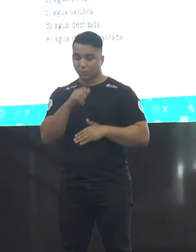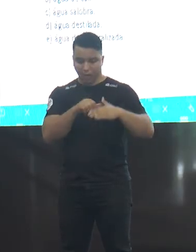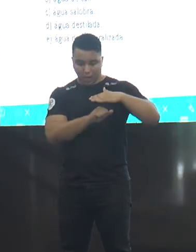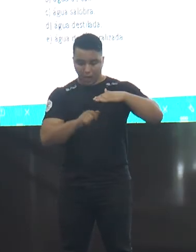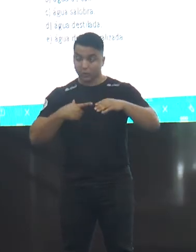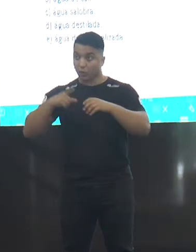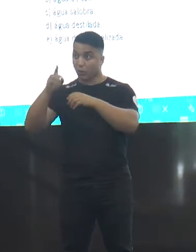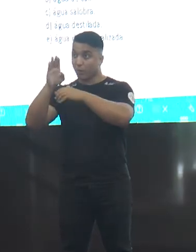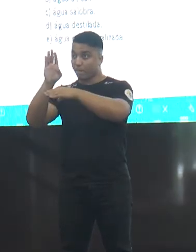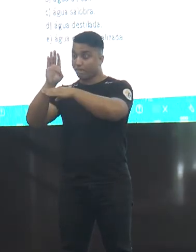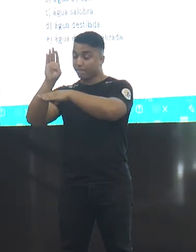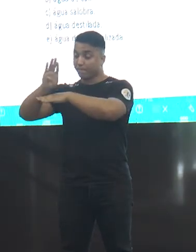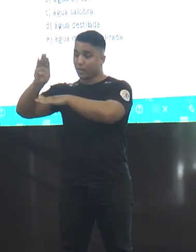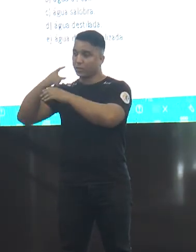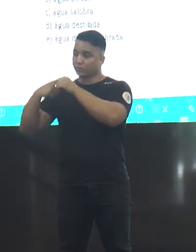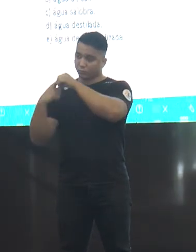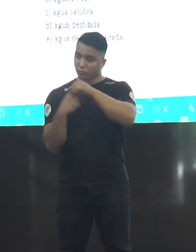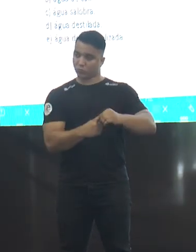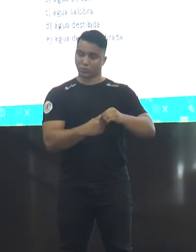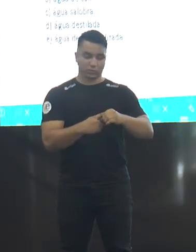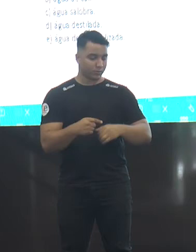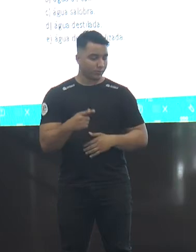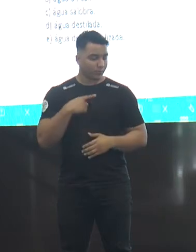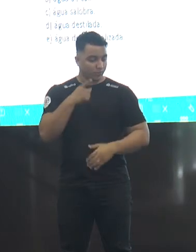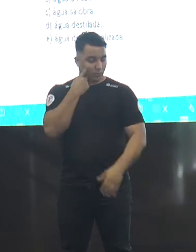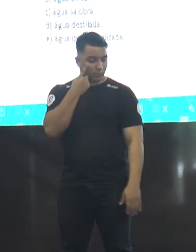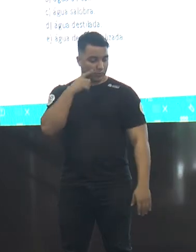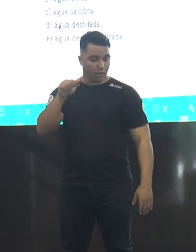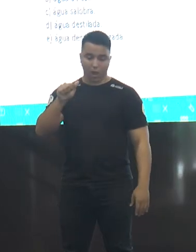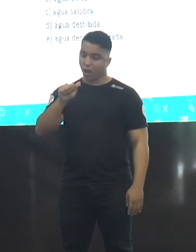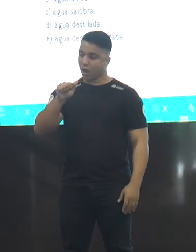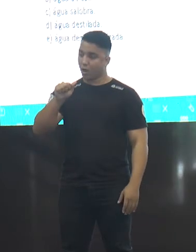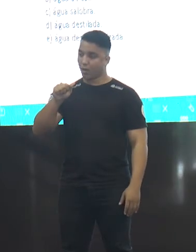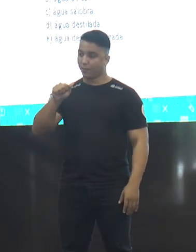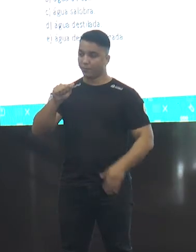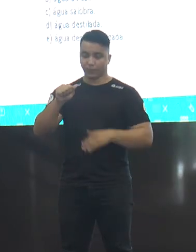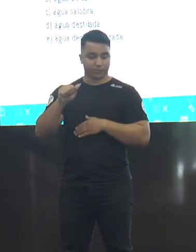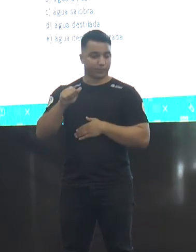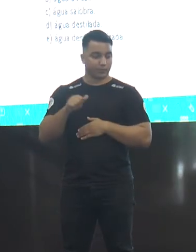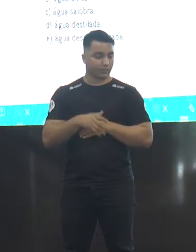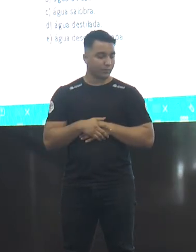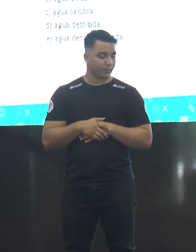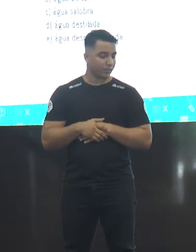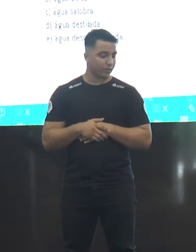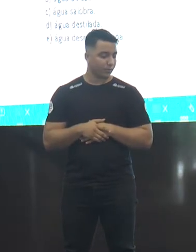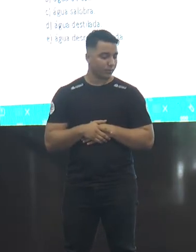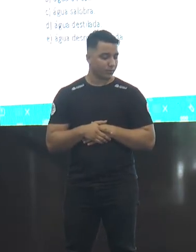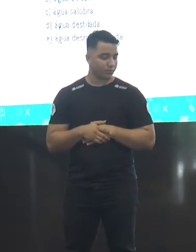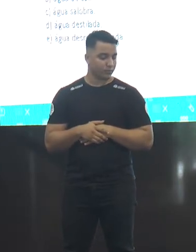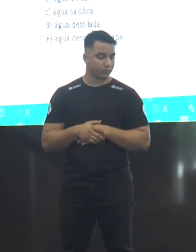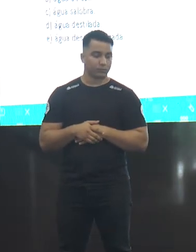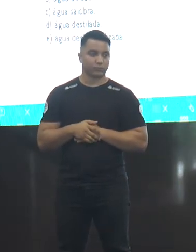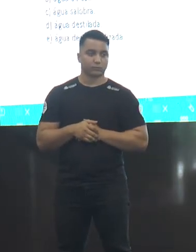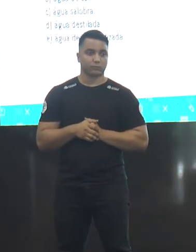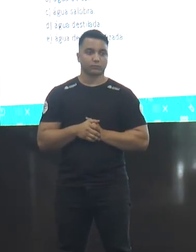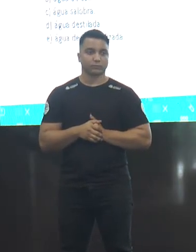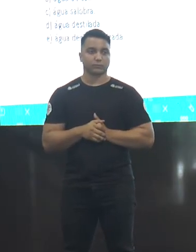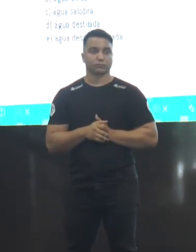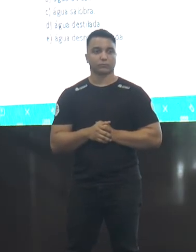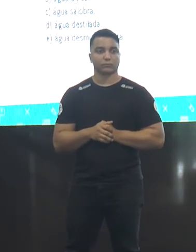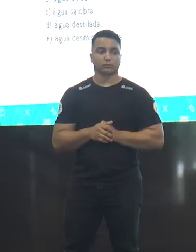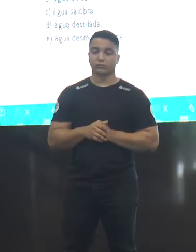Agora, gente, olhem o que é que tem na letra A. Uma coisa para tentar não confundir, vem assim,